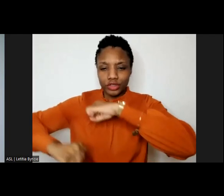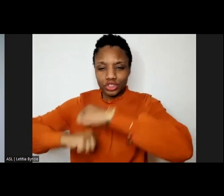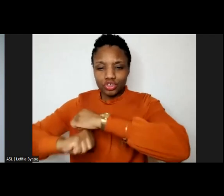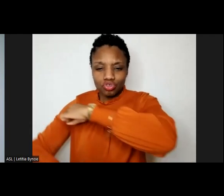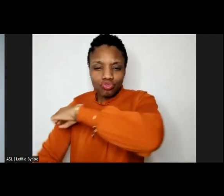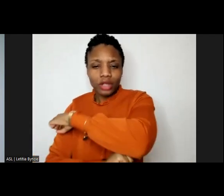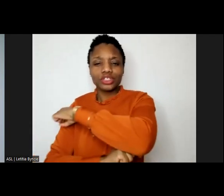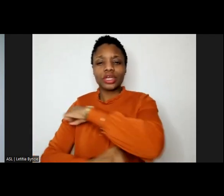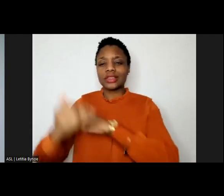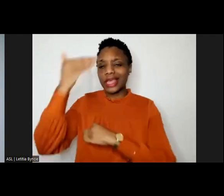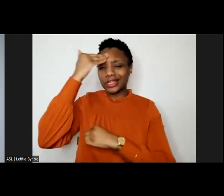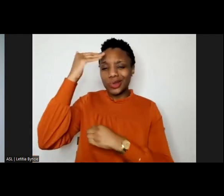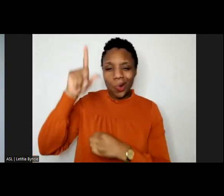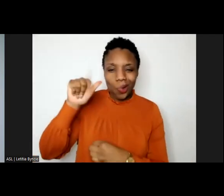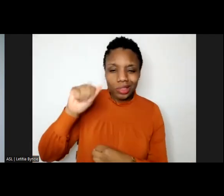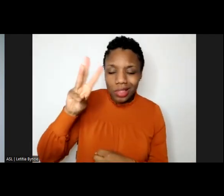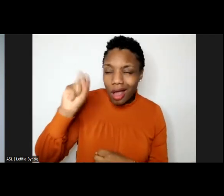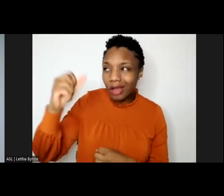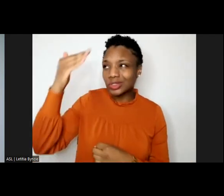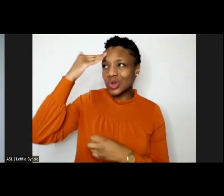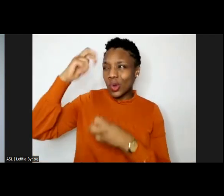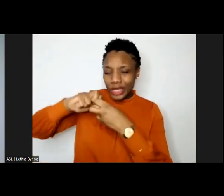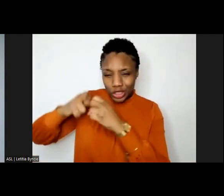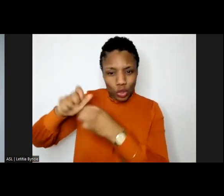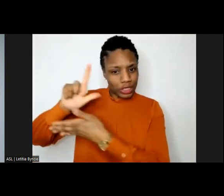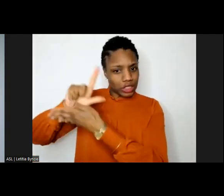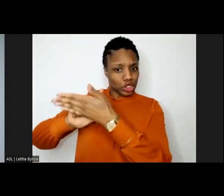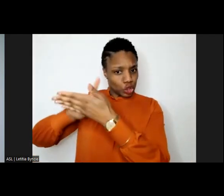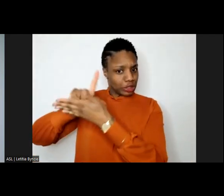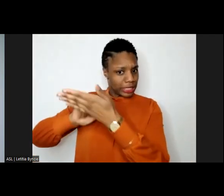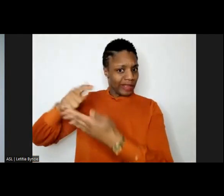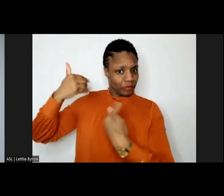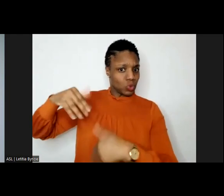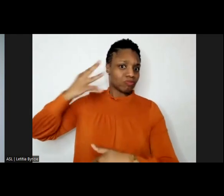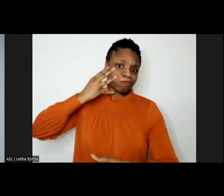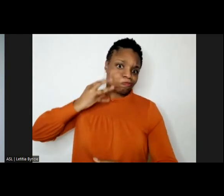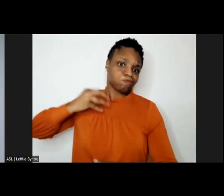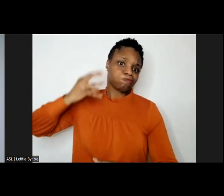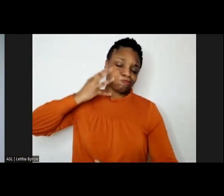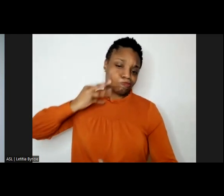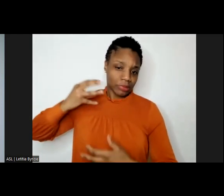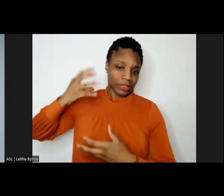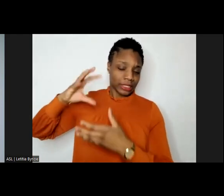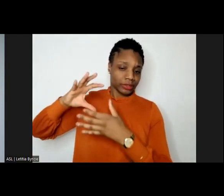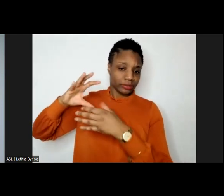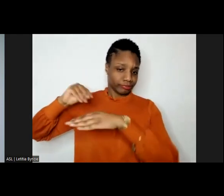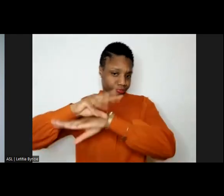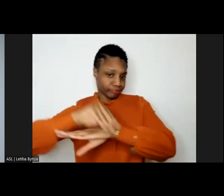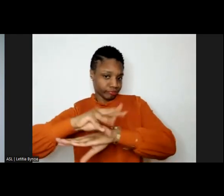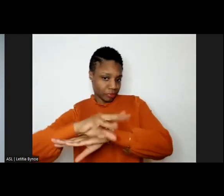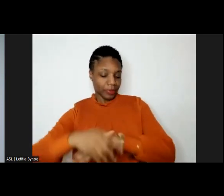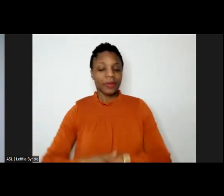emplazamientos y permisos de energía infraestructura Ellos saben Cuáles son los problemas que